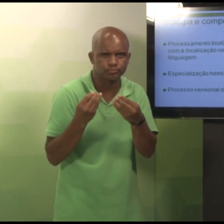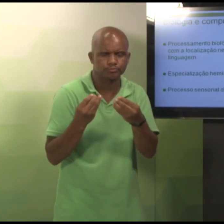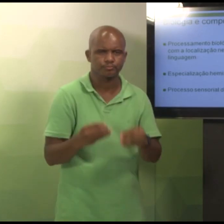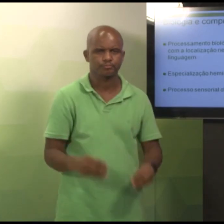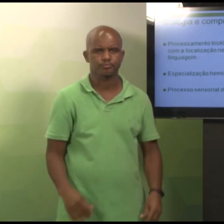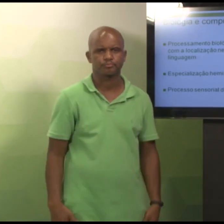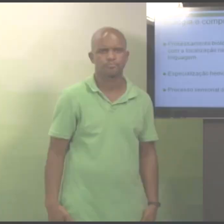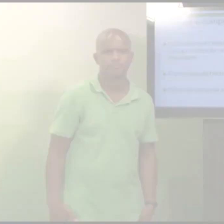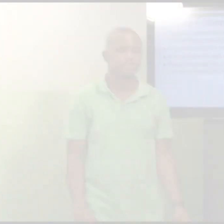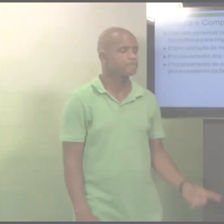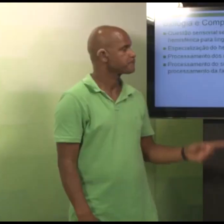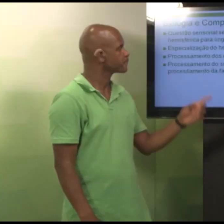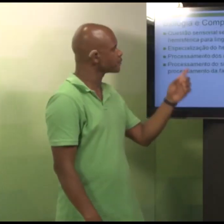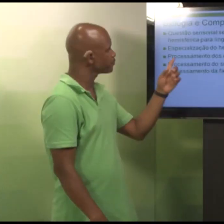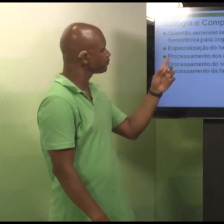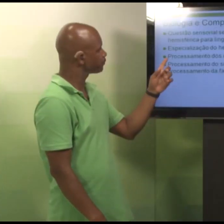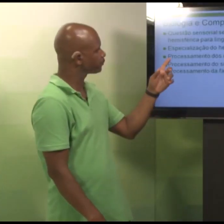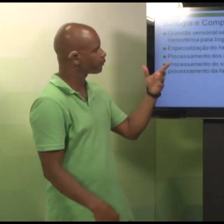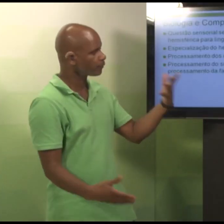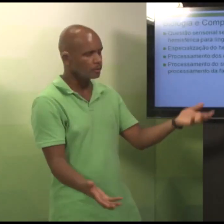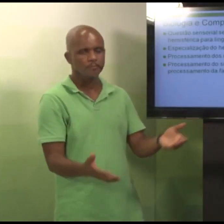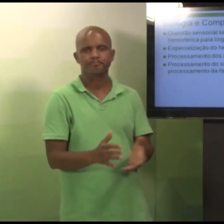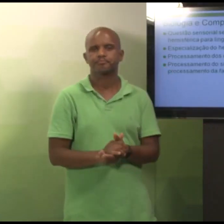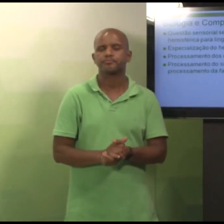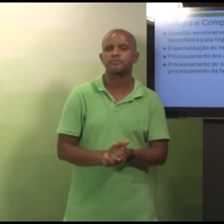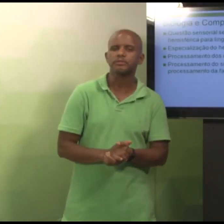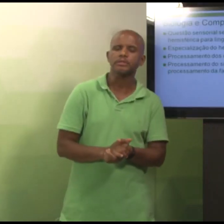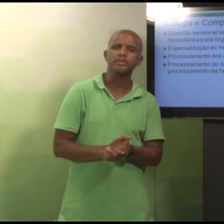funciona o nosso cérebro.